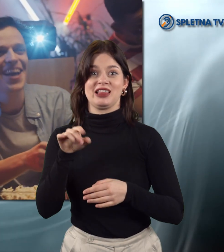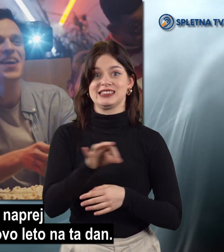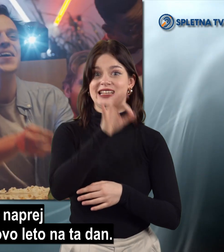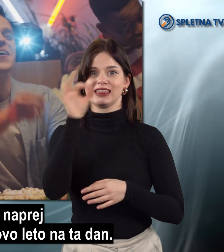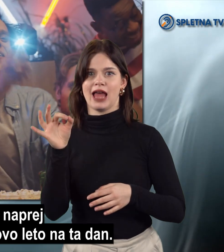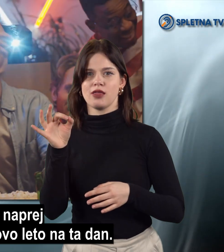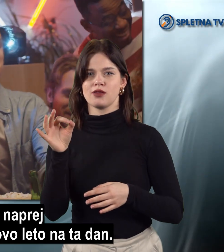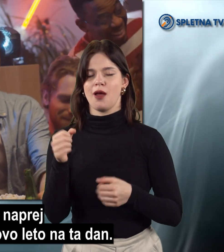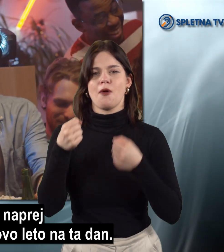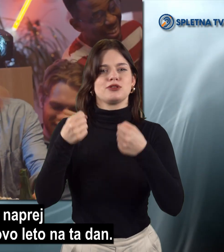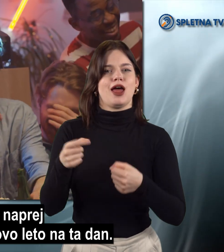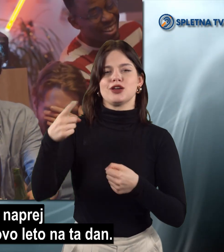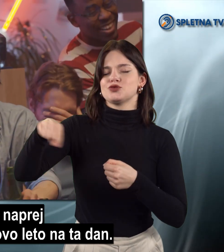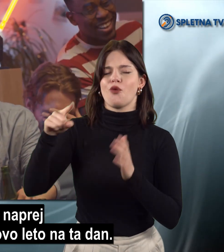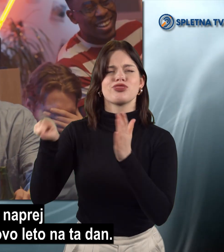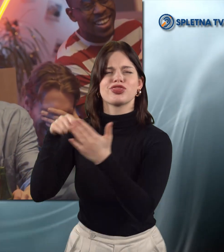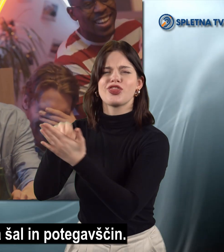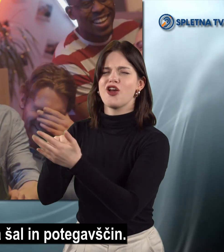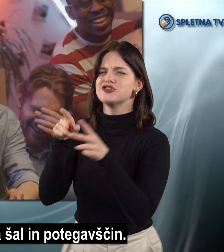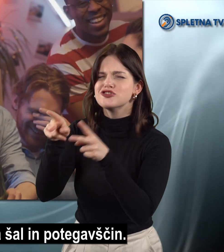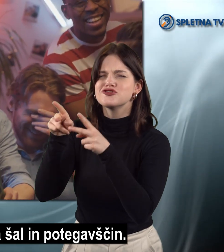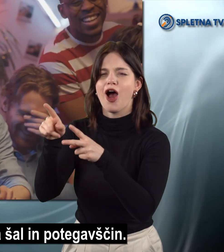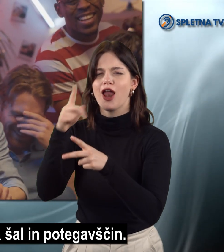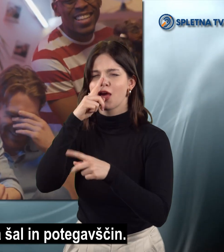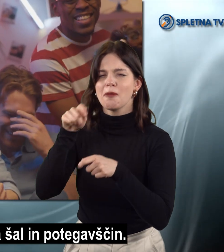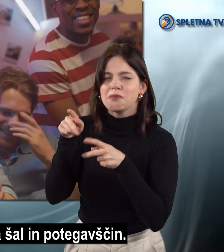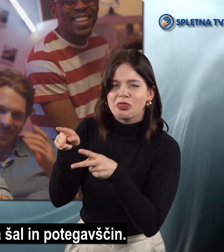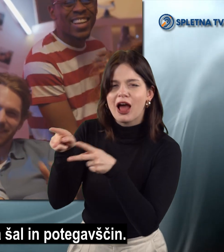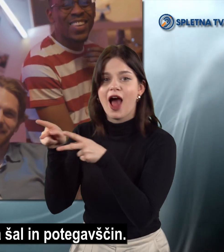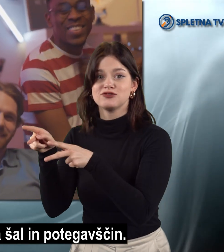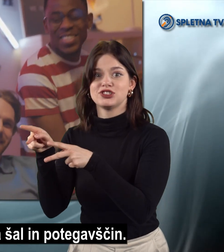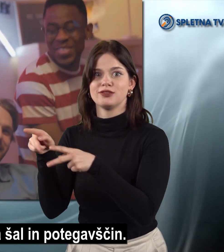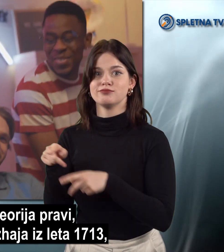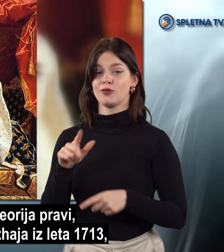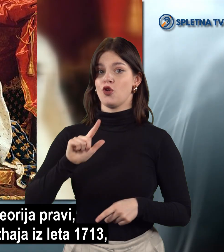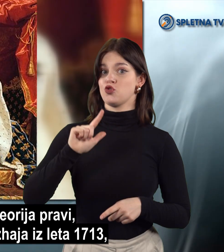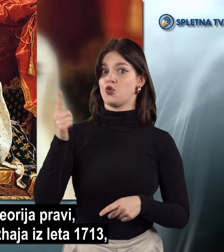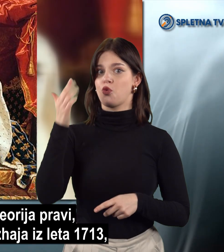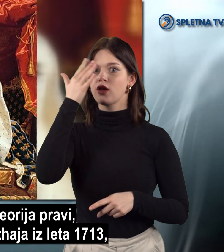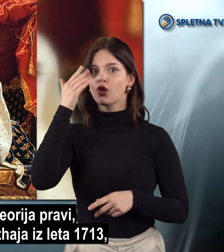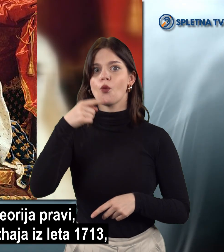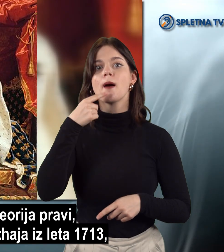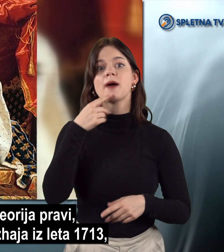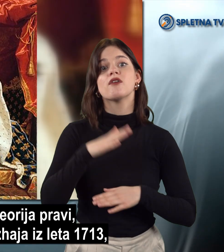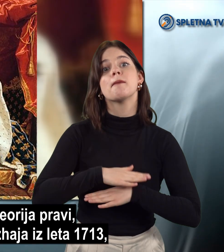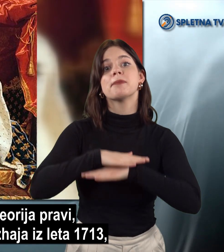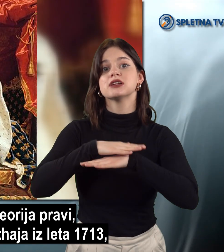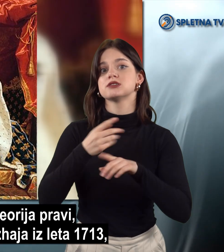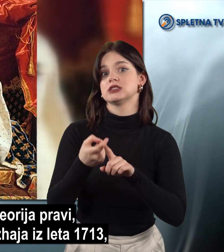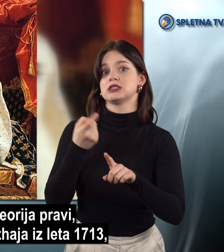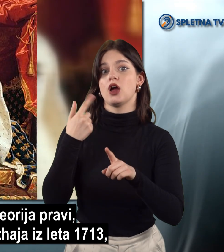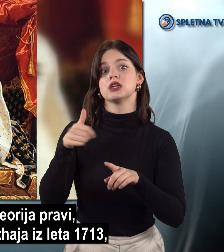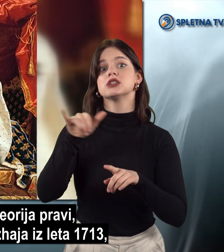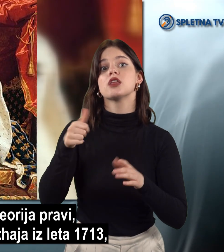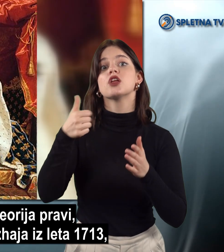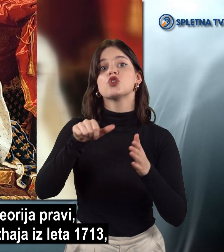še naprej praznovali novo leto na ta dan. Postali so tarča šal in potegavščin. Druga teorija pravi, da